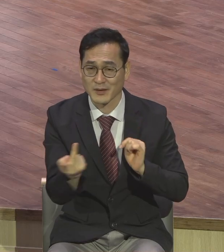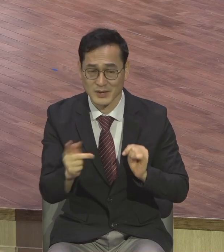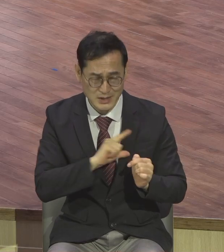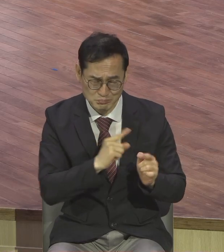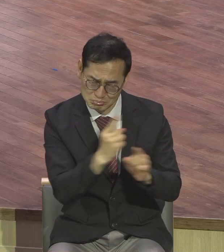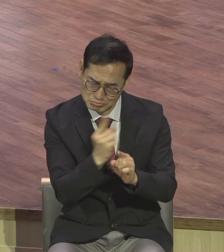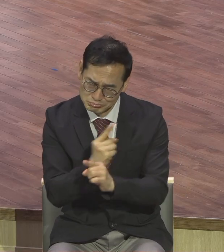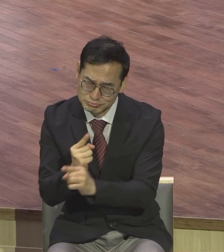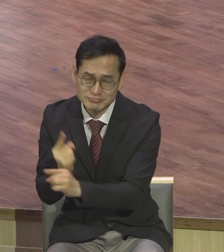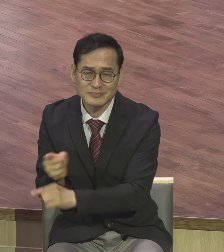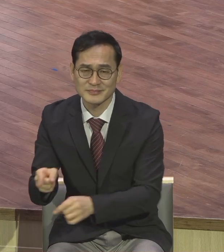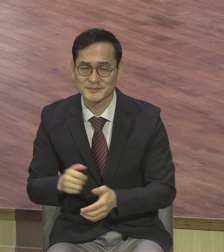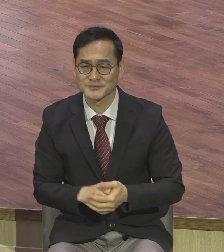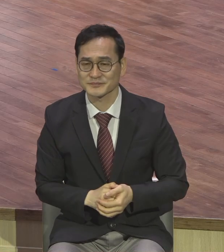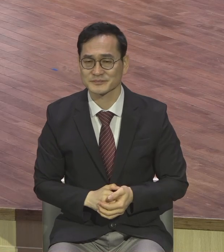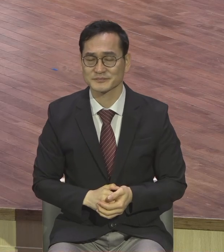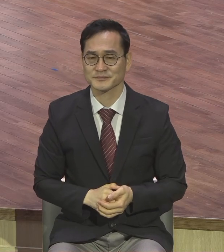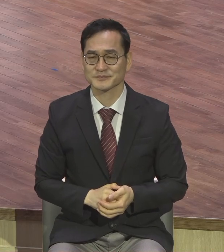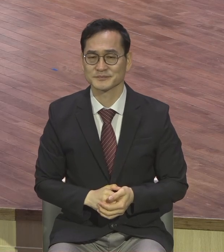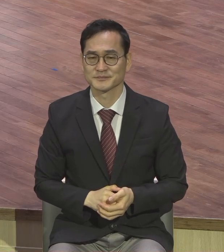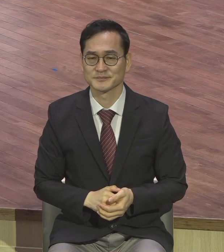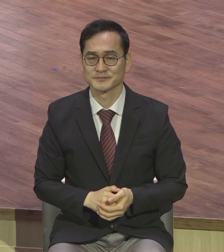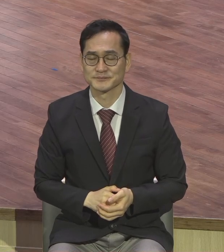그렇게 이 탈레반이